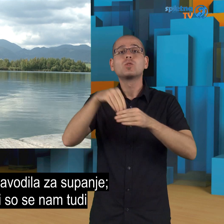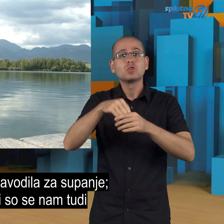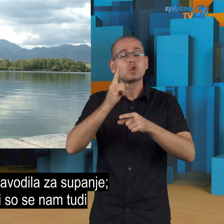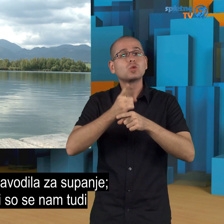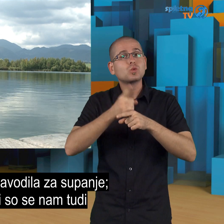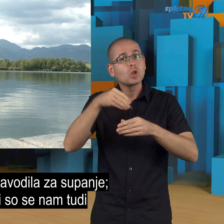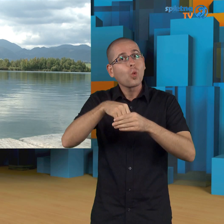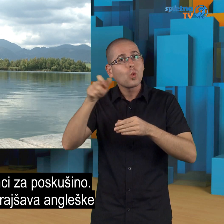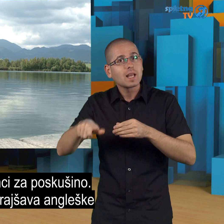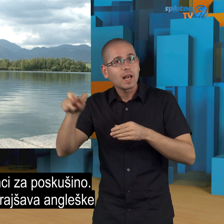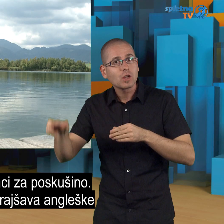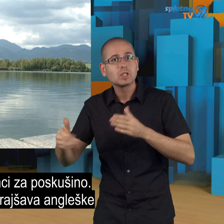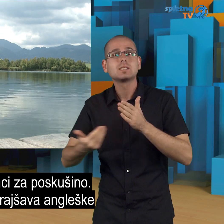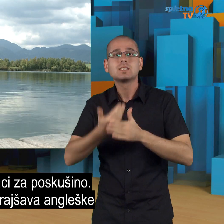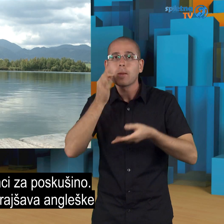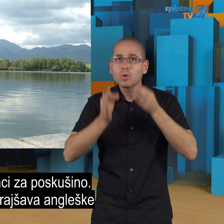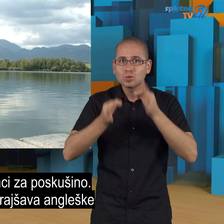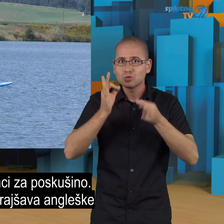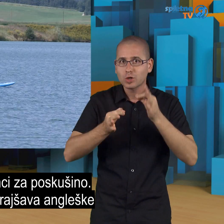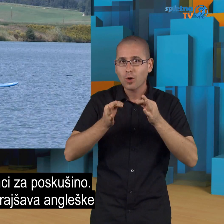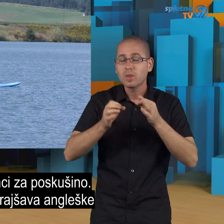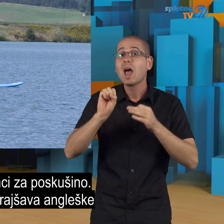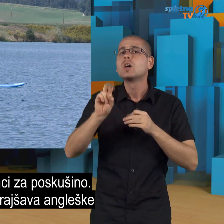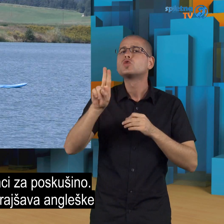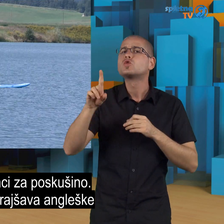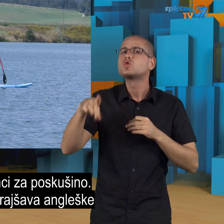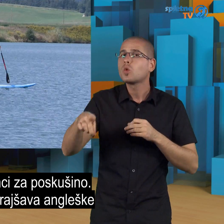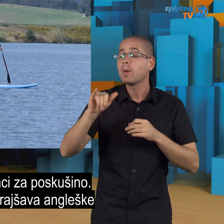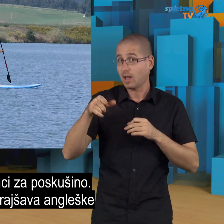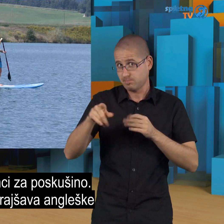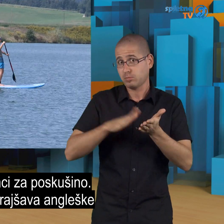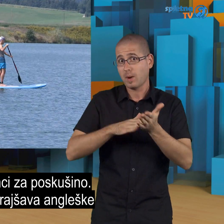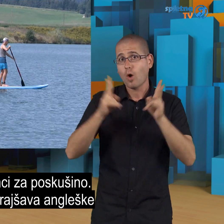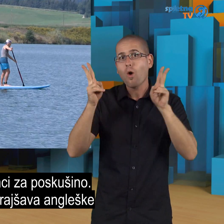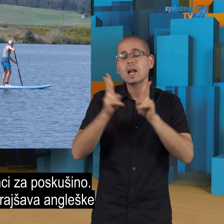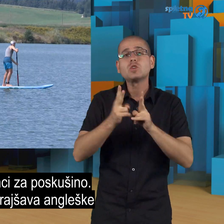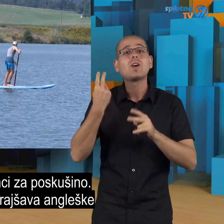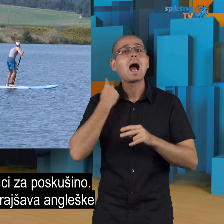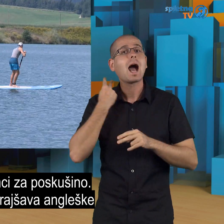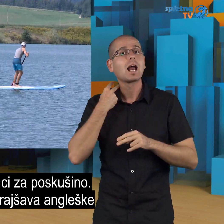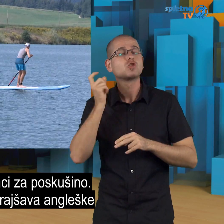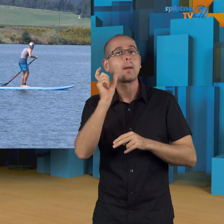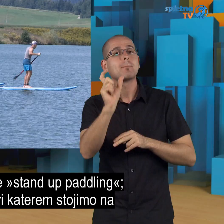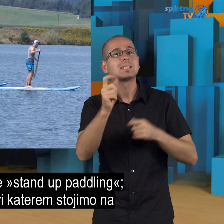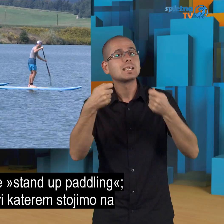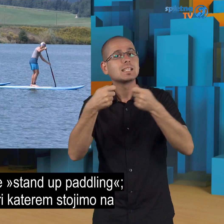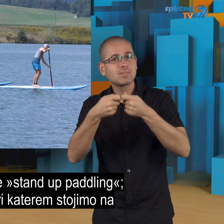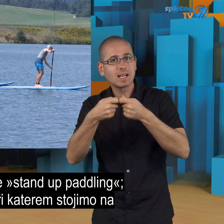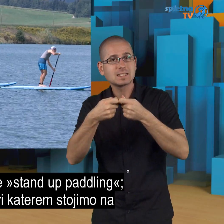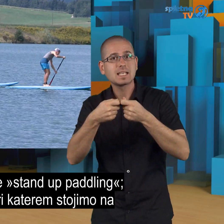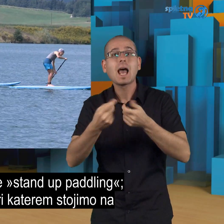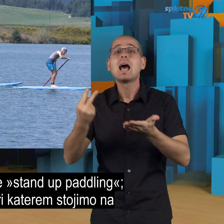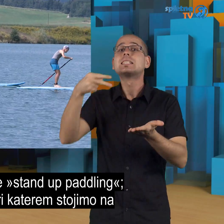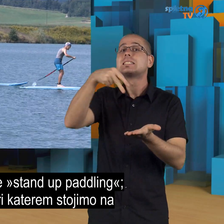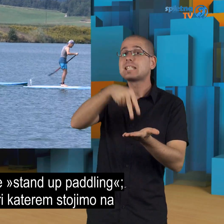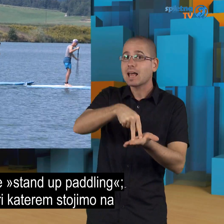Pridružili so se nam tudi udeleženci za pokušino. SUP je okrajšava angleške besedne zveze za